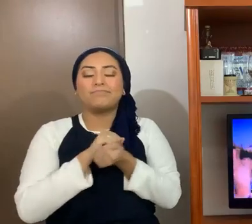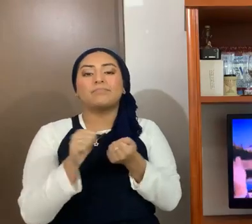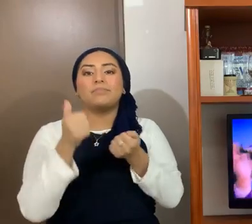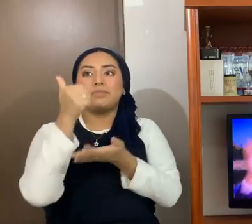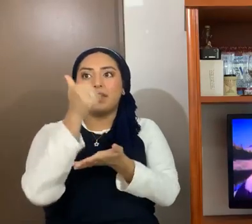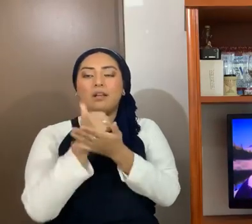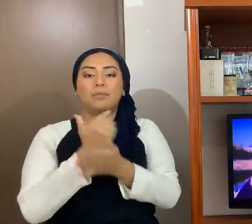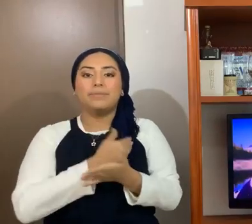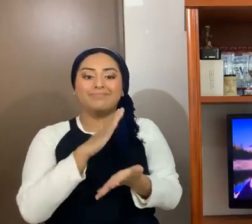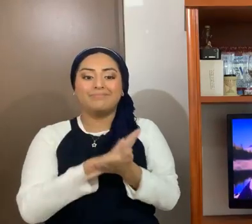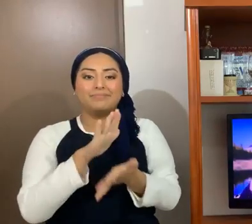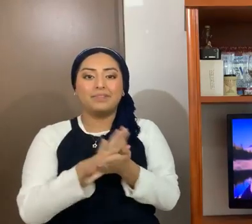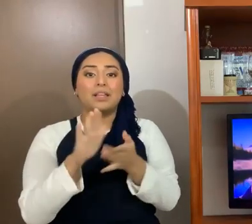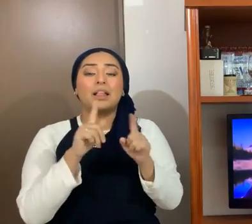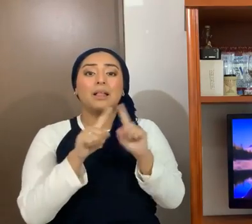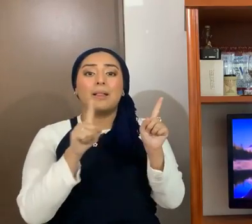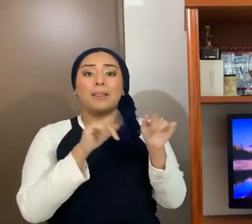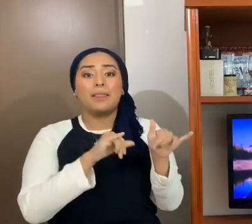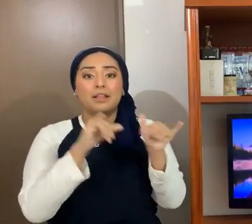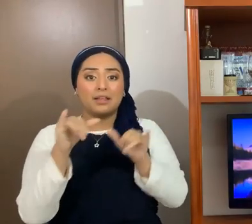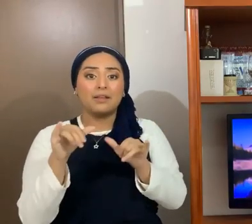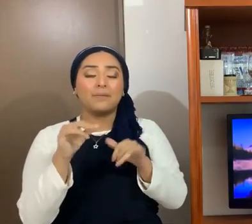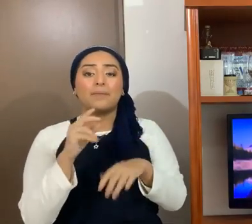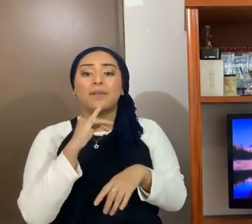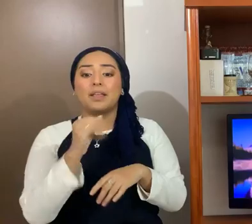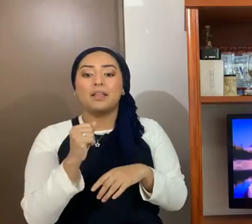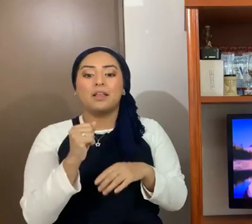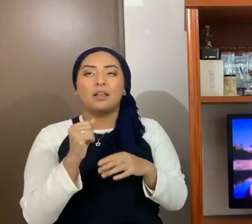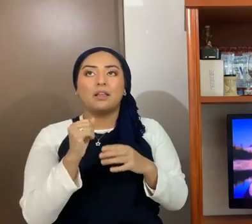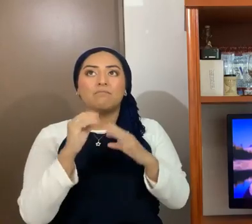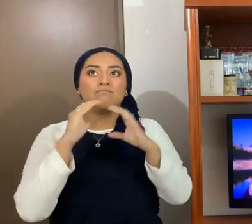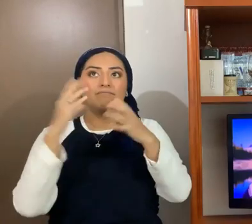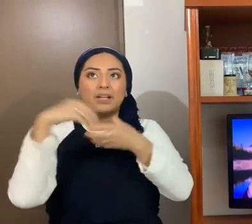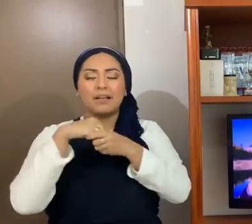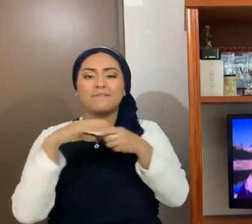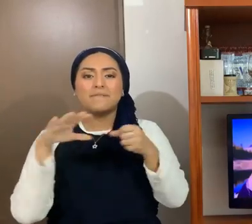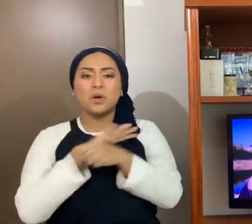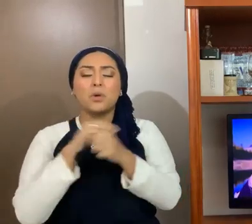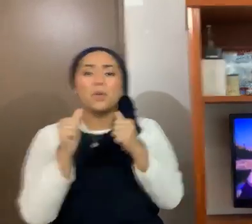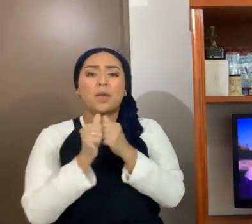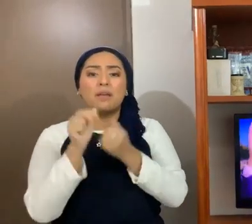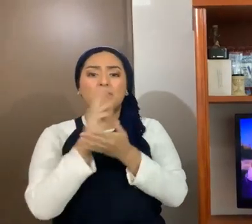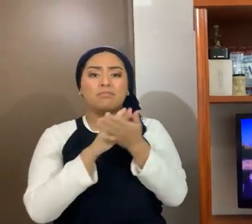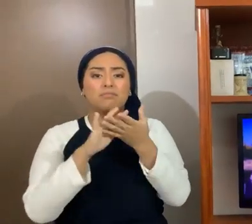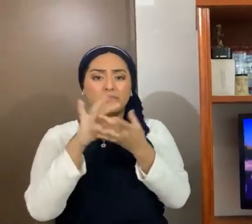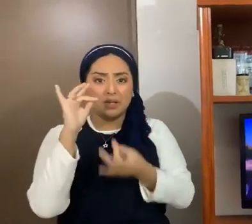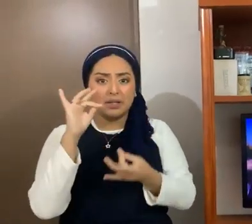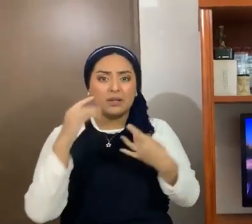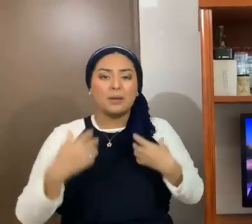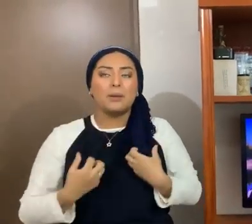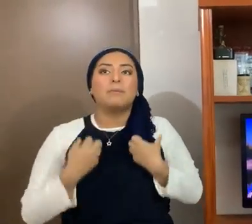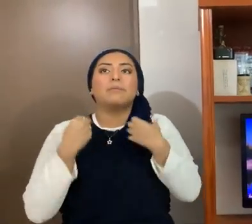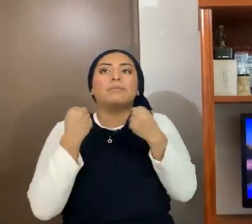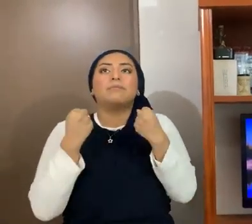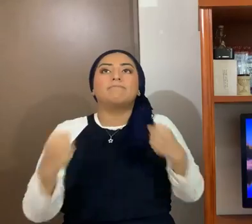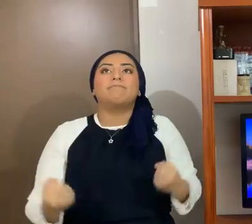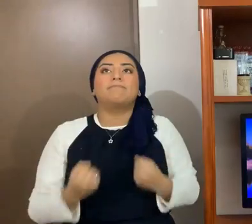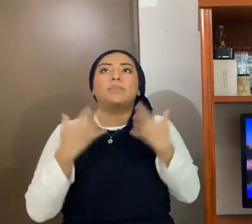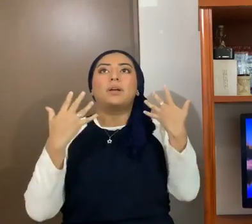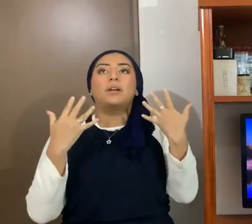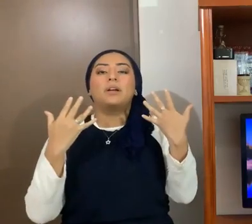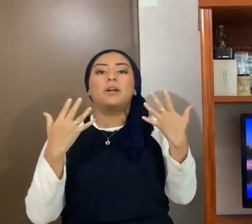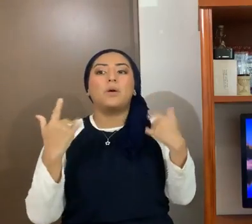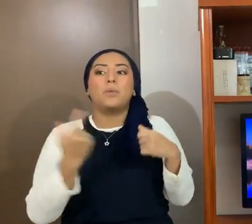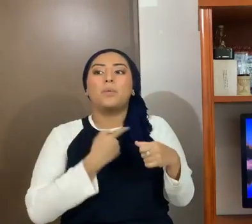espada de dos filos, pero también Abacadosh nos llenas de tu bendito Ruach HaKodesh, de tu espíritu vivificante, Padre,